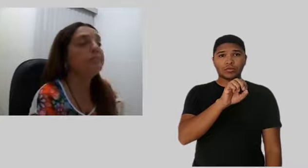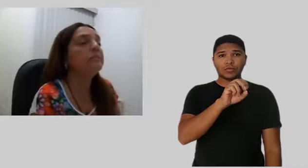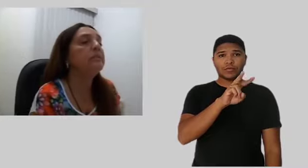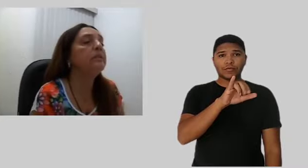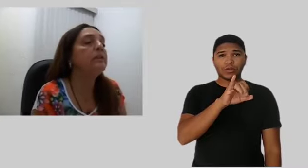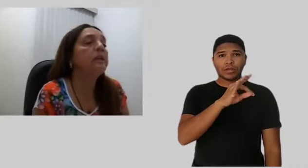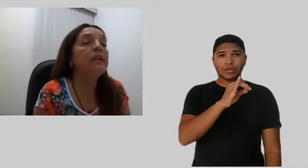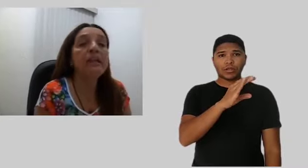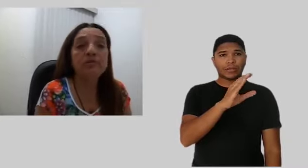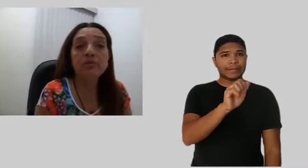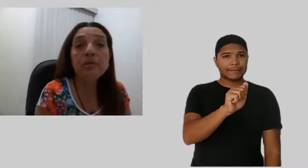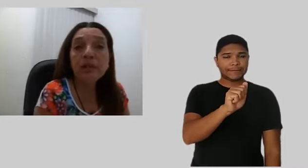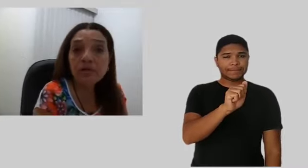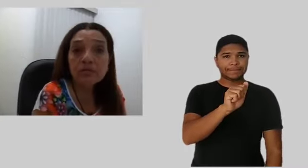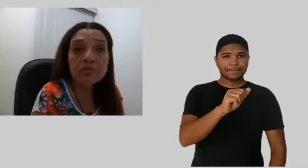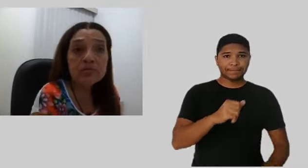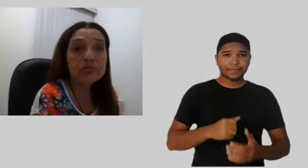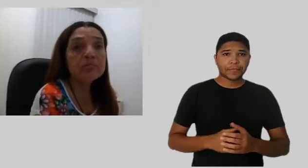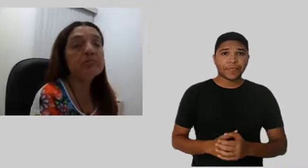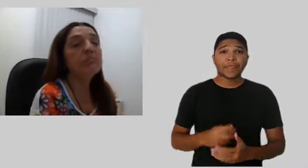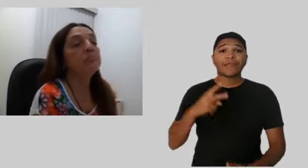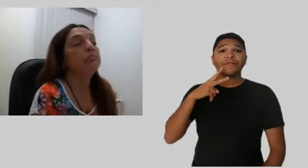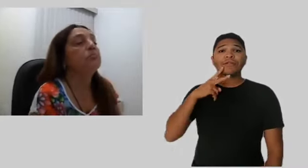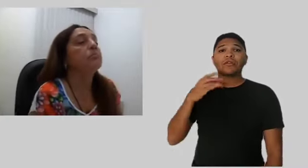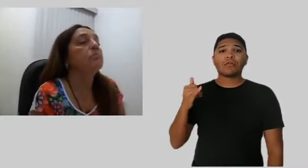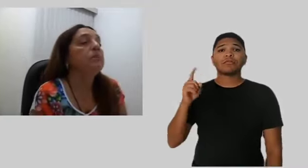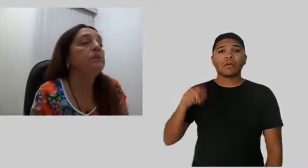Soviética, né? Ele é um judeu